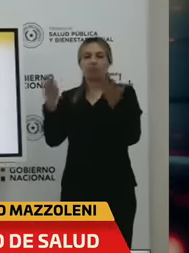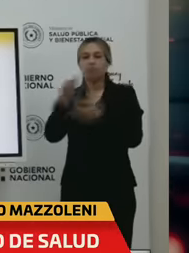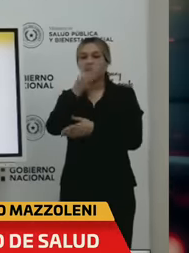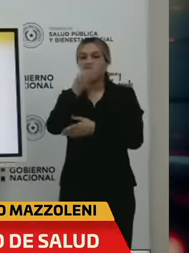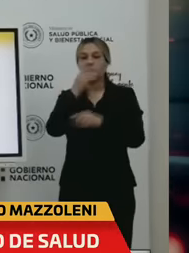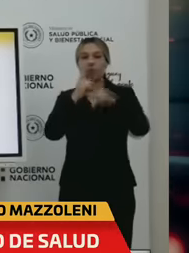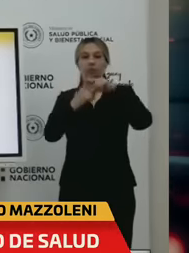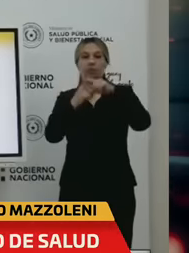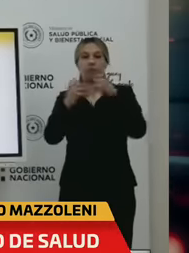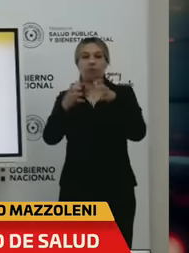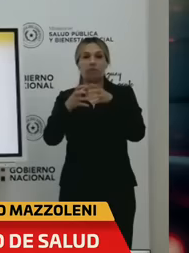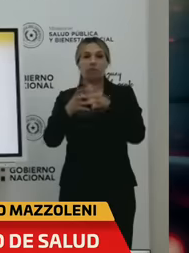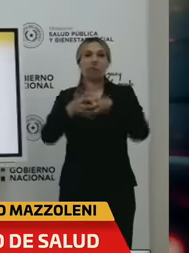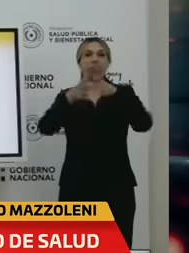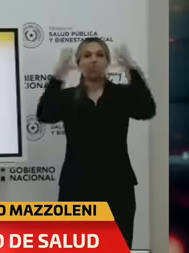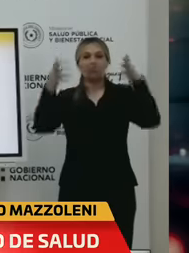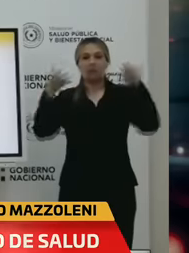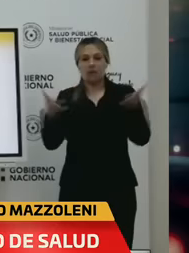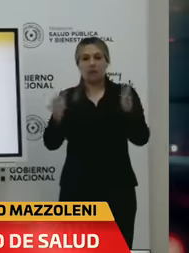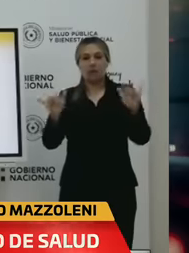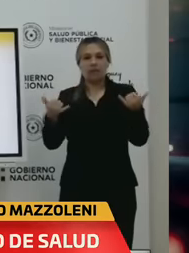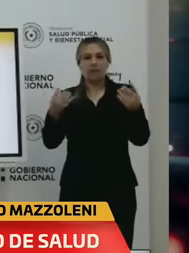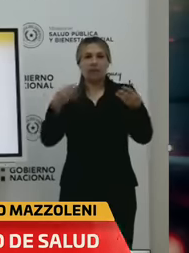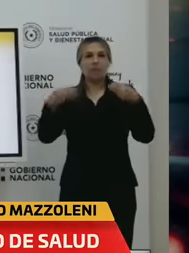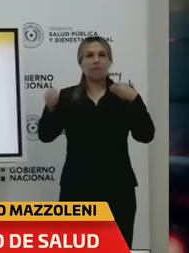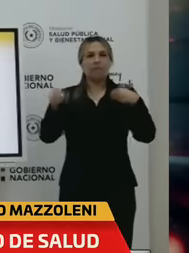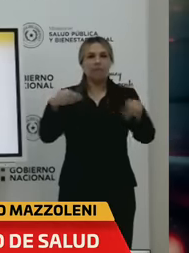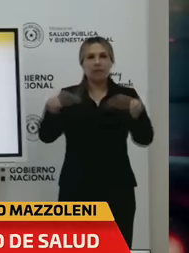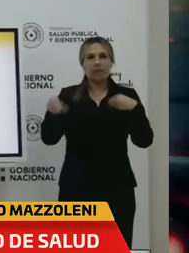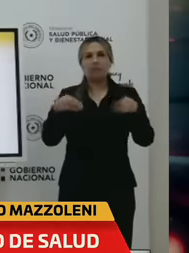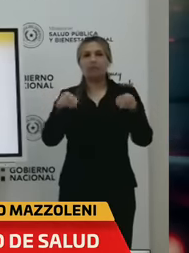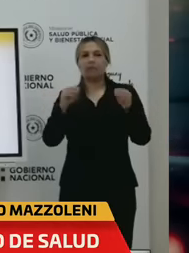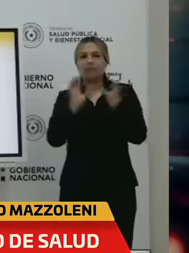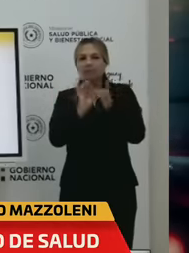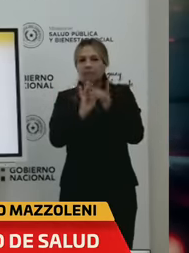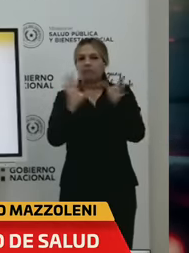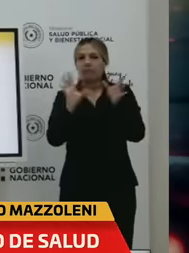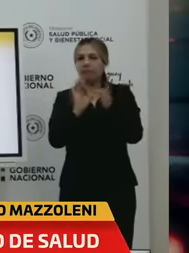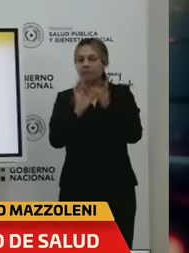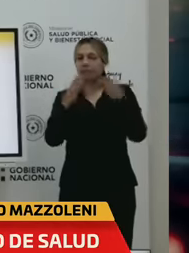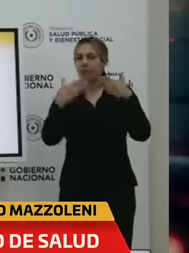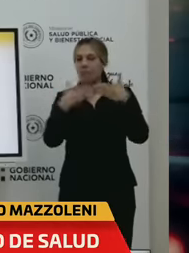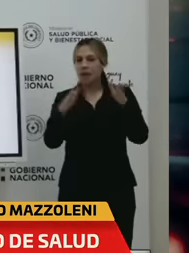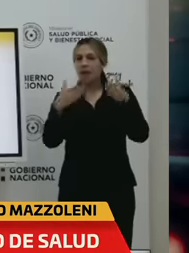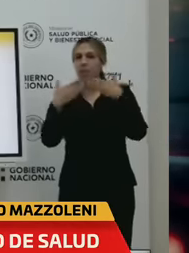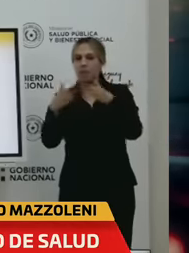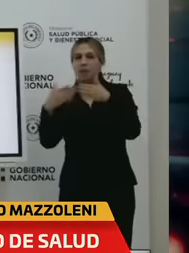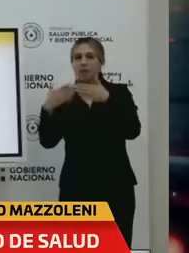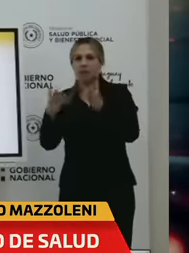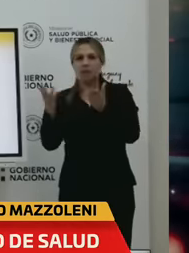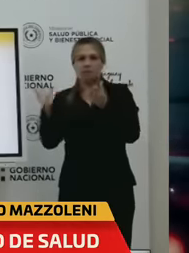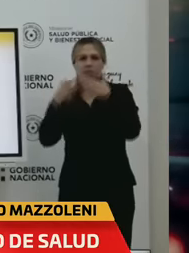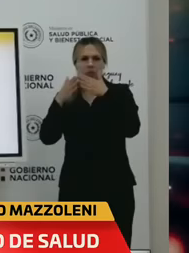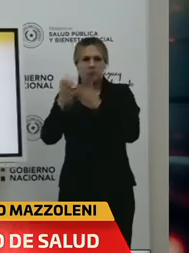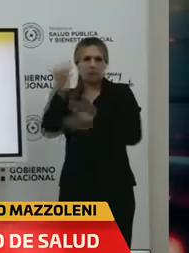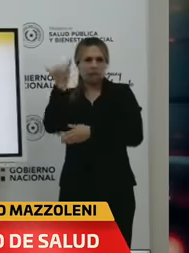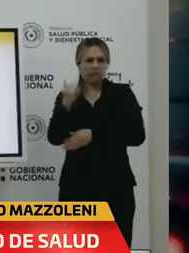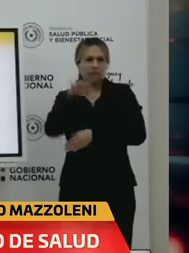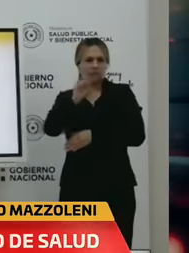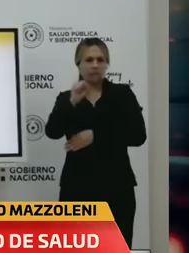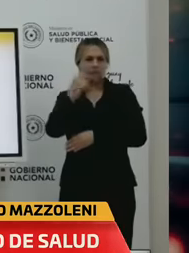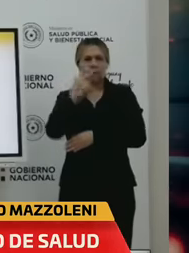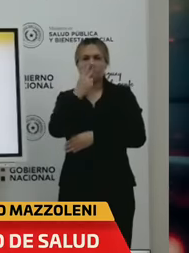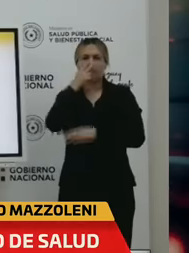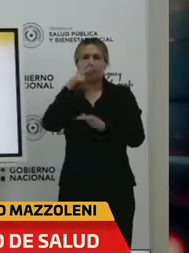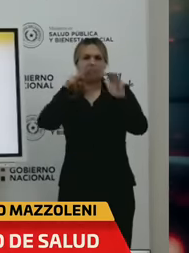los casos luego de la flexibilización de las restricciones, ¿se prevé la adquisición de más UTI? ¿En qué regiones